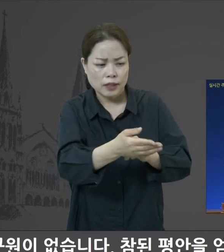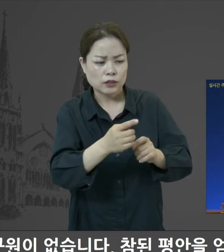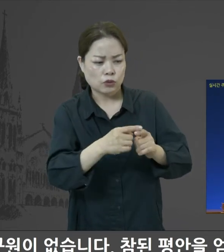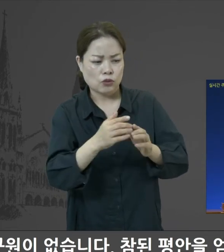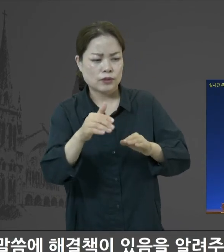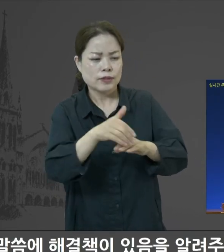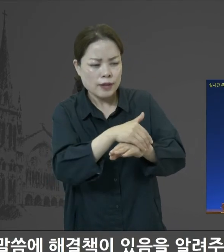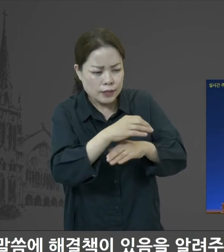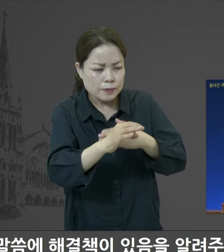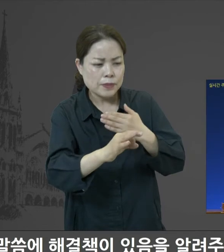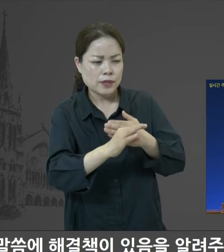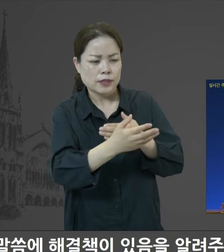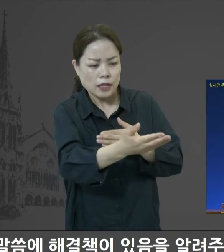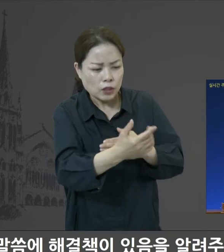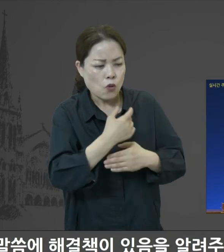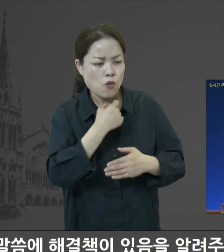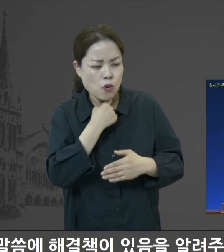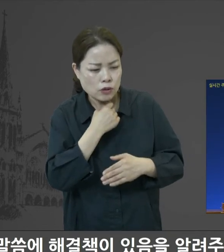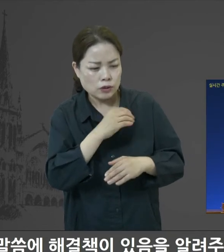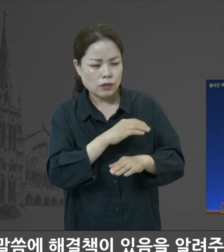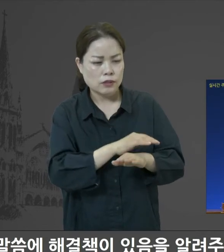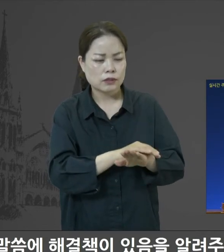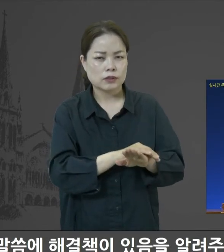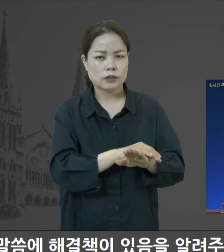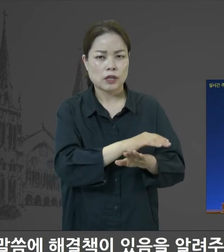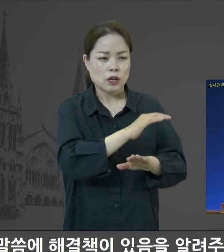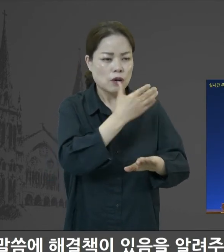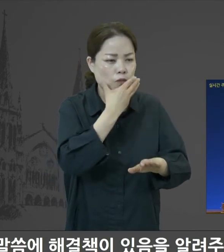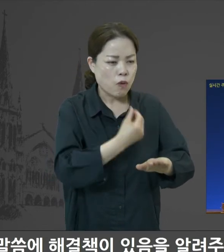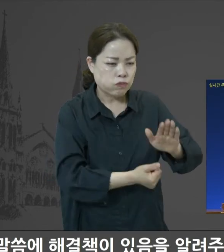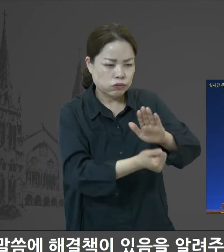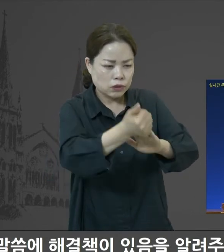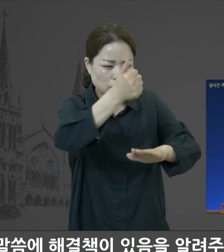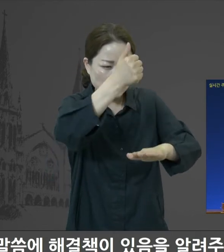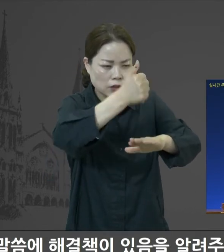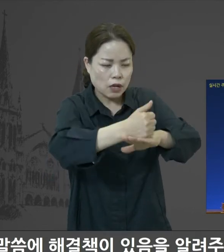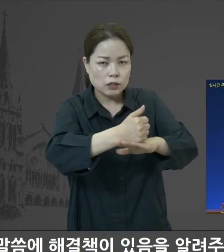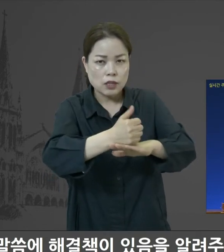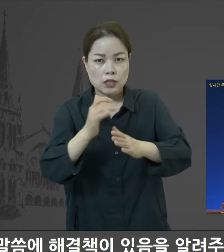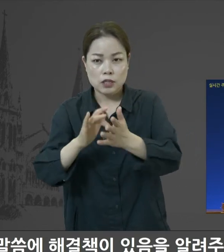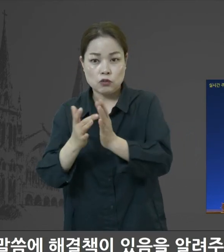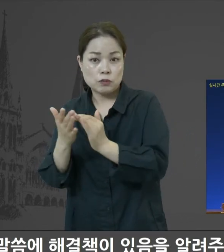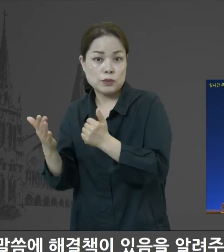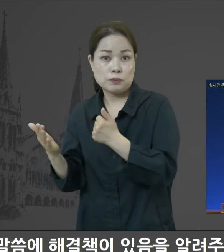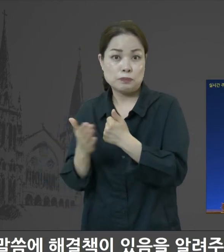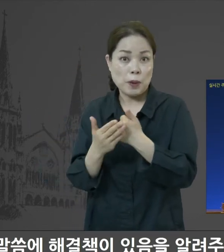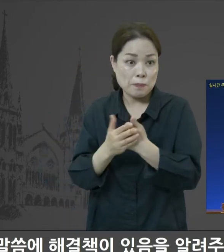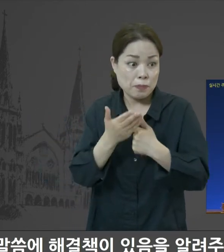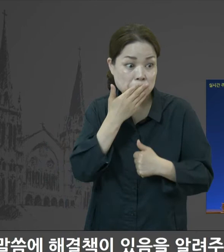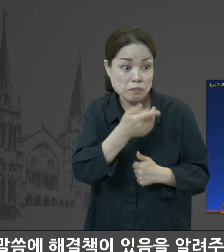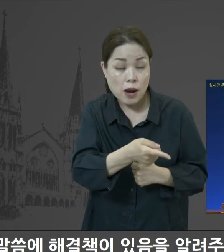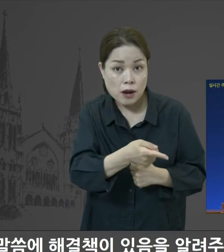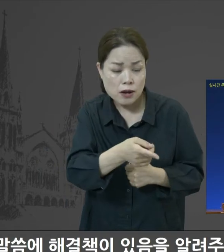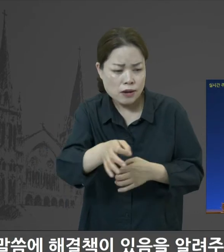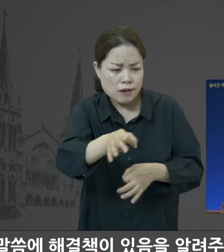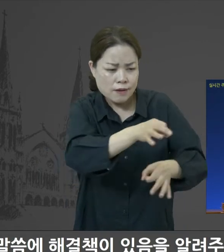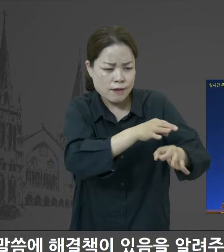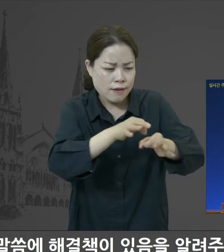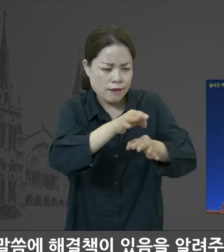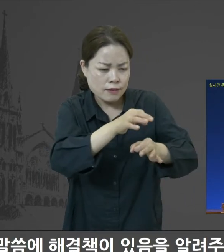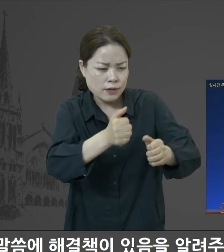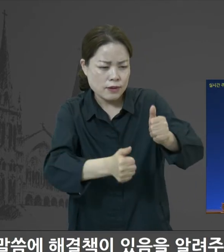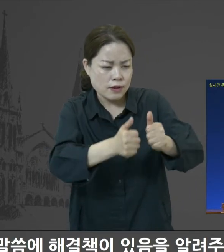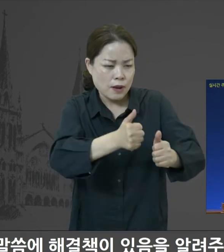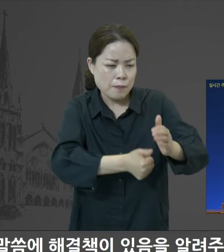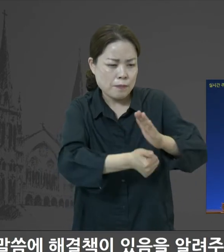교회를 다니면 당신이 원하는 베데스다에 들어갈 수 있도록 예수님이 부축해 주실 거예요. 경쟁에서 더 빨리 달려갈